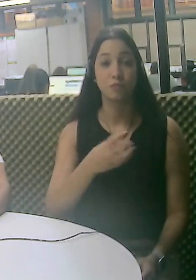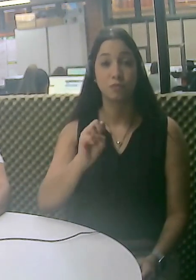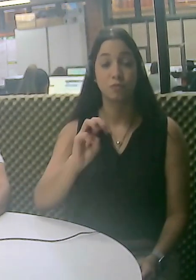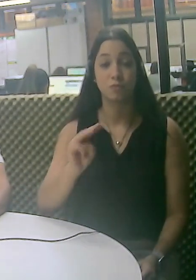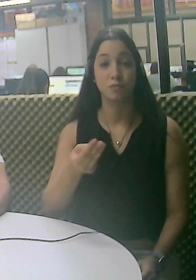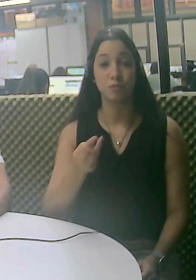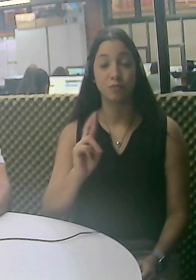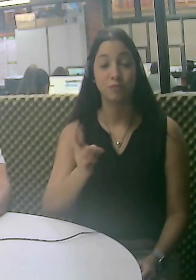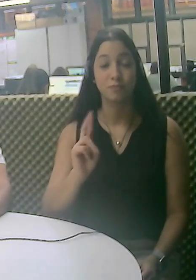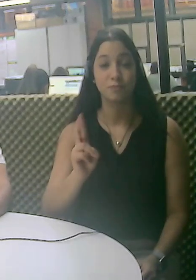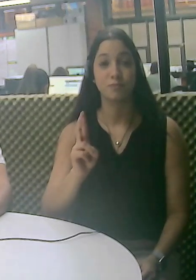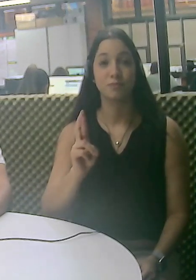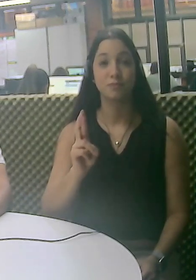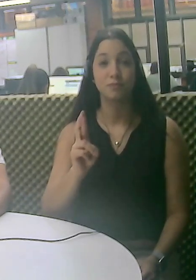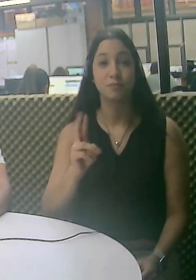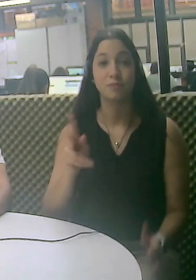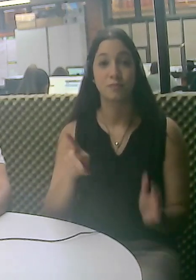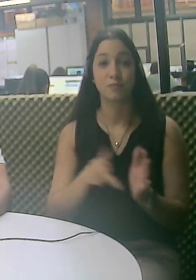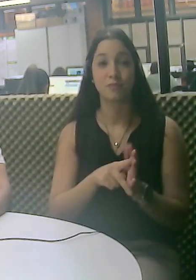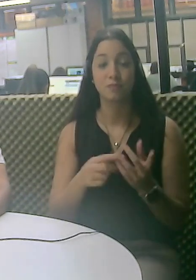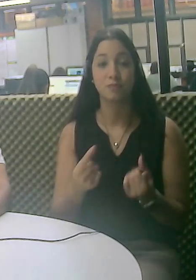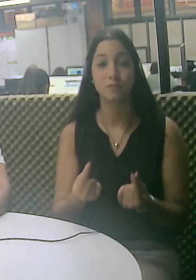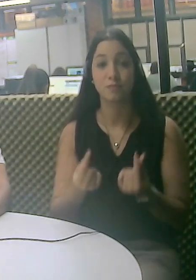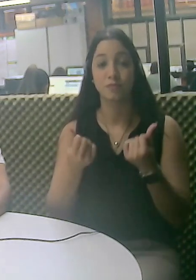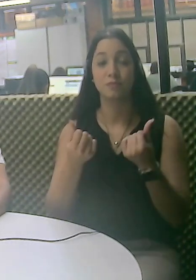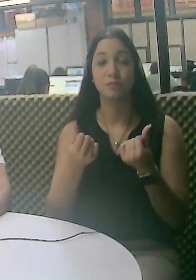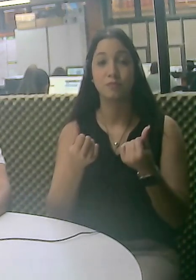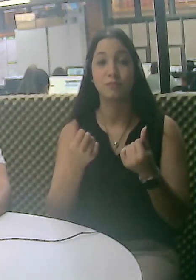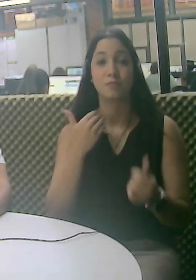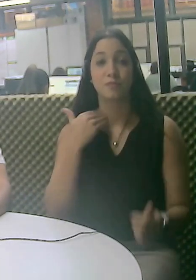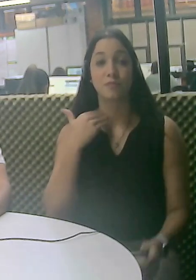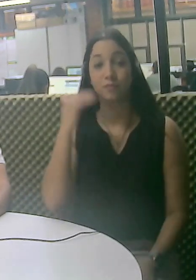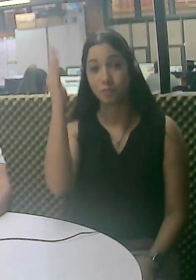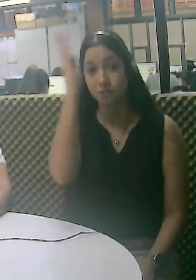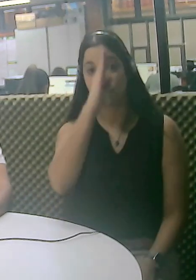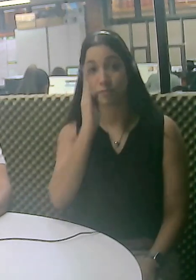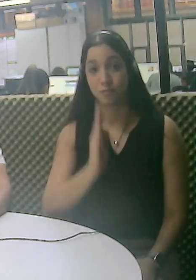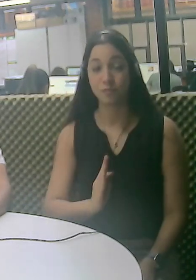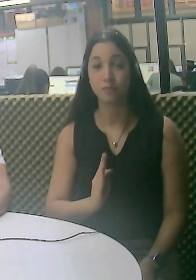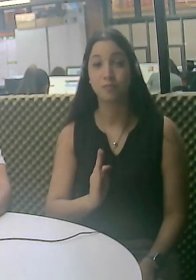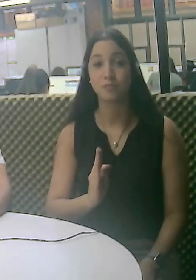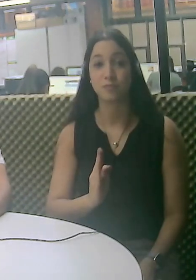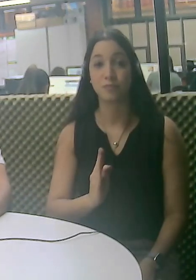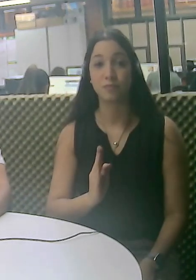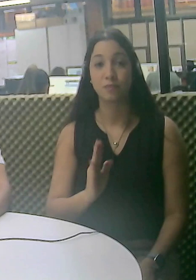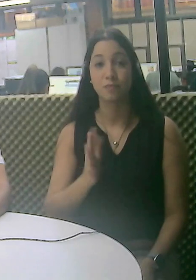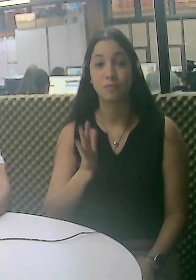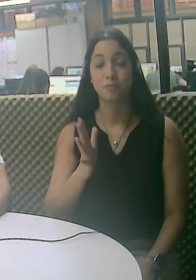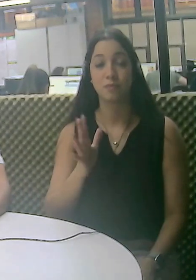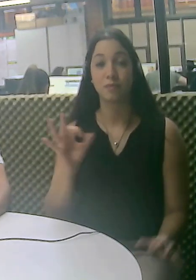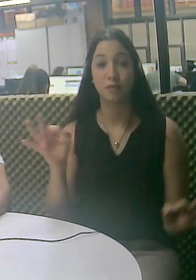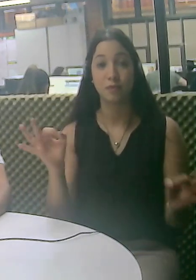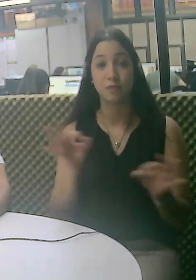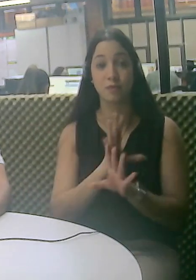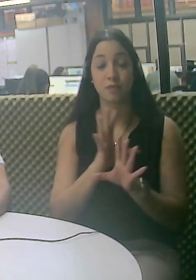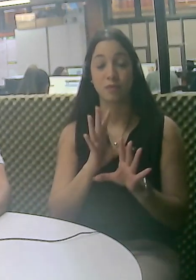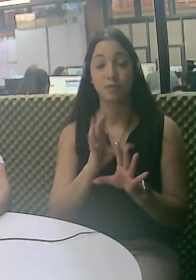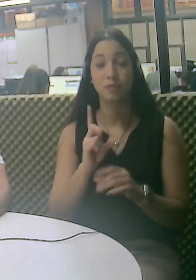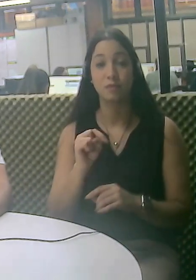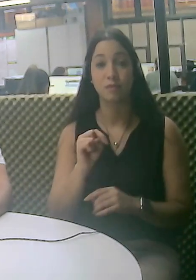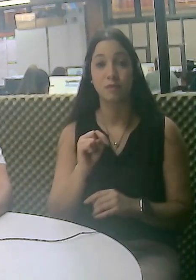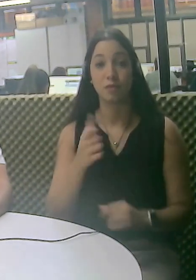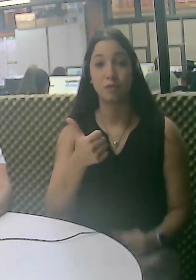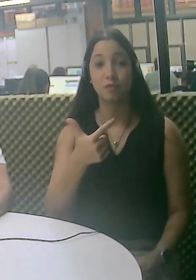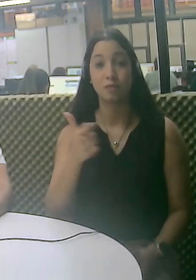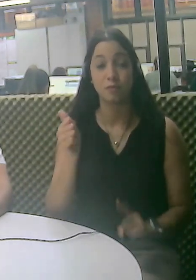milhões de reais, oriundos de financiamento realizado junto ao Banco do Brasil. A previsão estimada para a conclusão das obras é